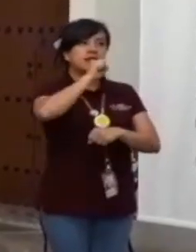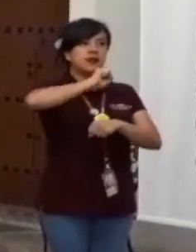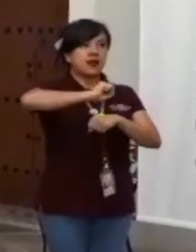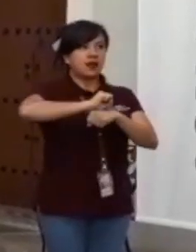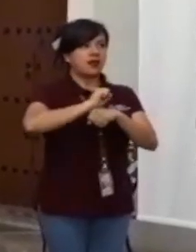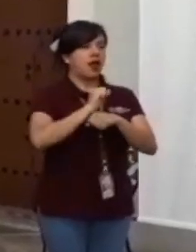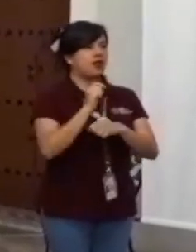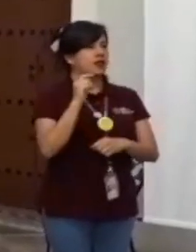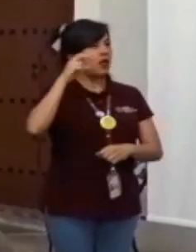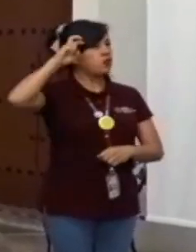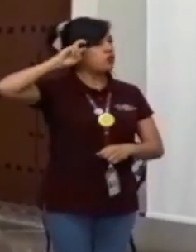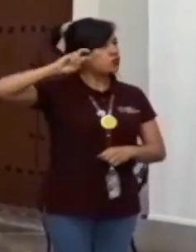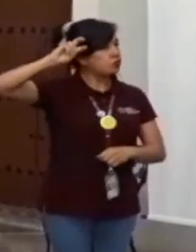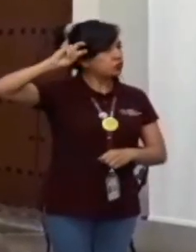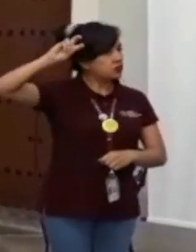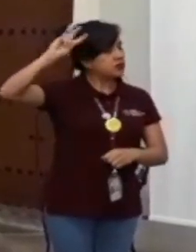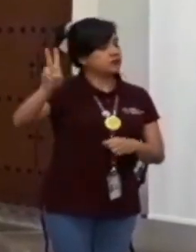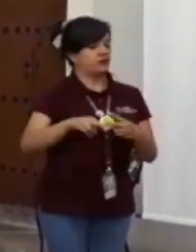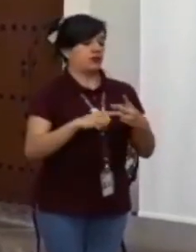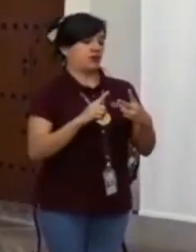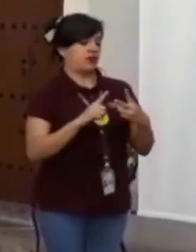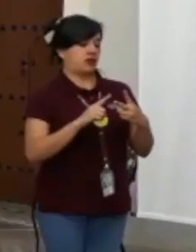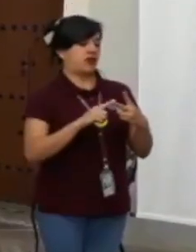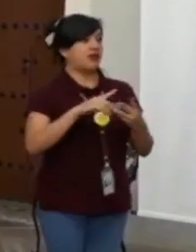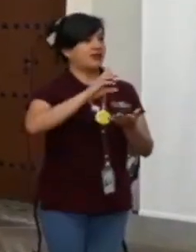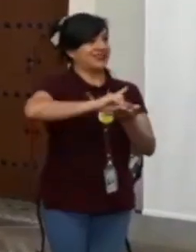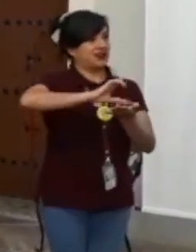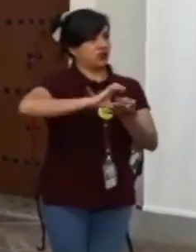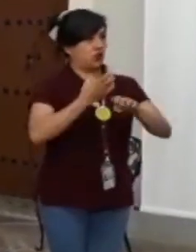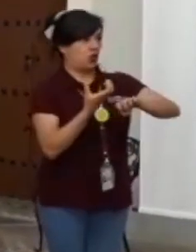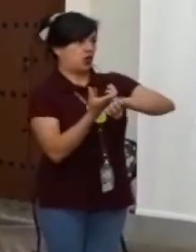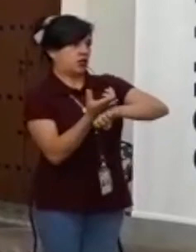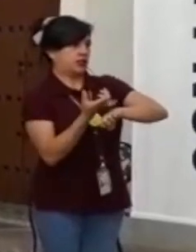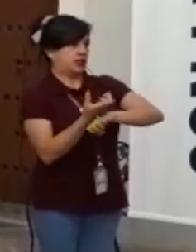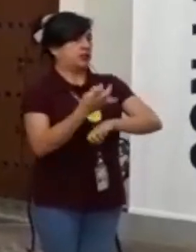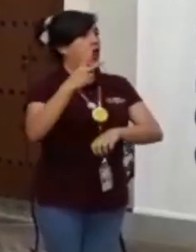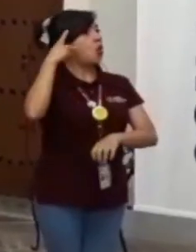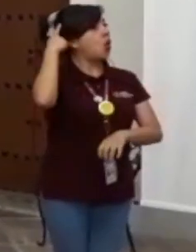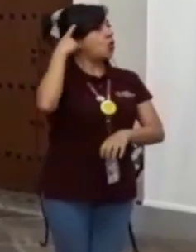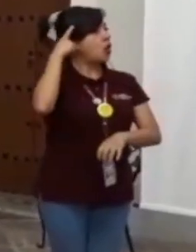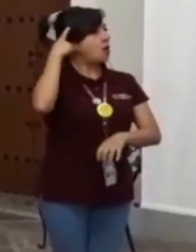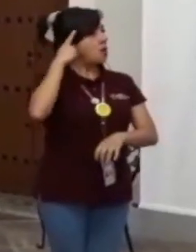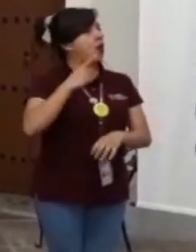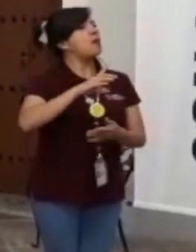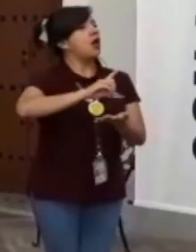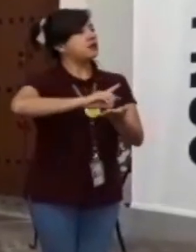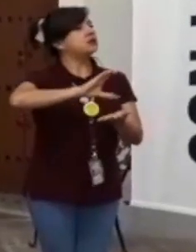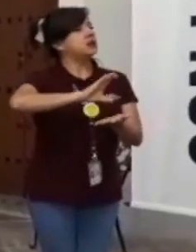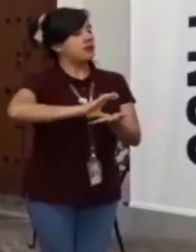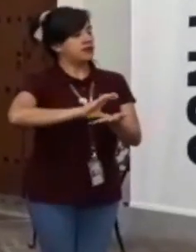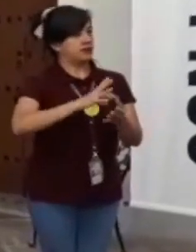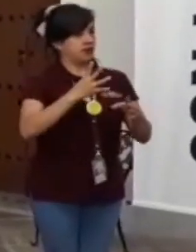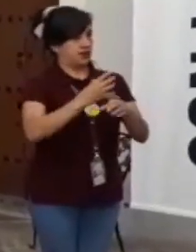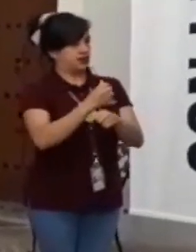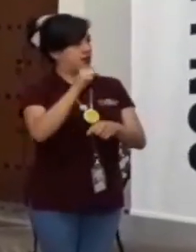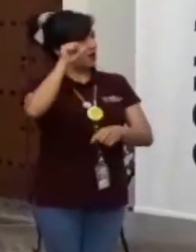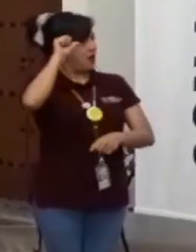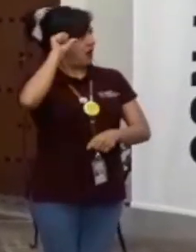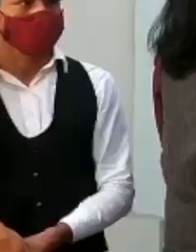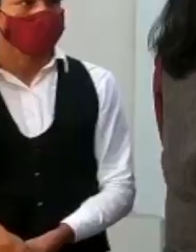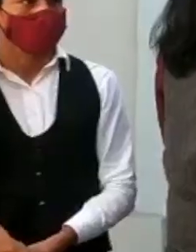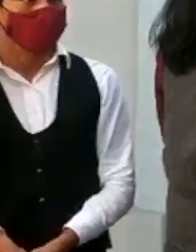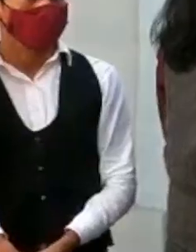estado trabajando de la mano con él, porque esta marcha es para todas las personas LGBT que vienen con discapacidad y queremos visibilizarlas,